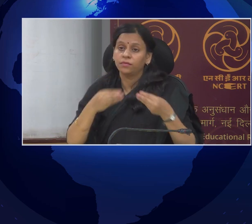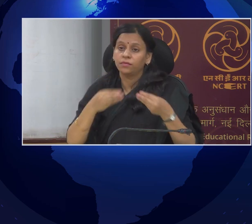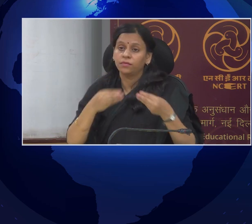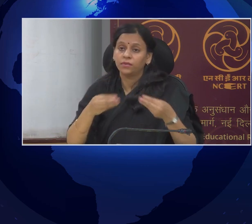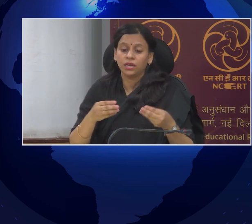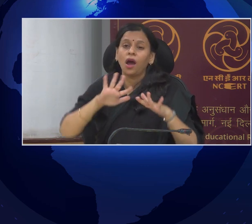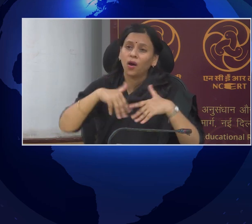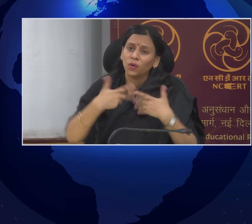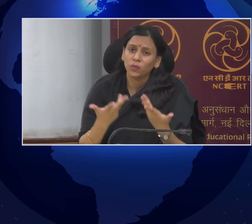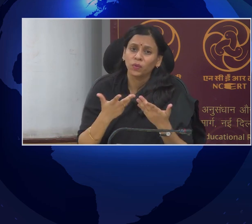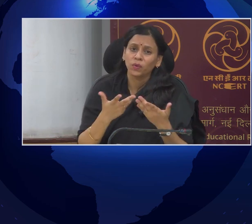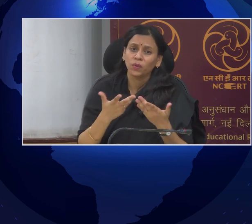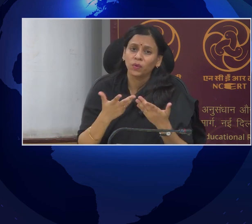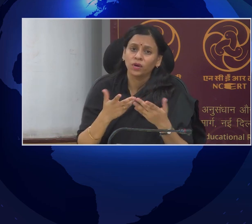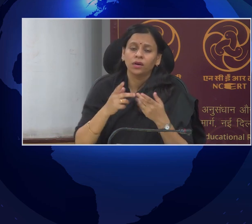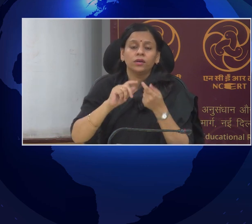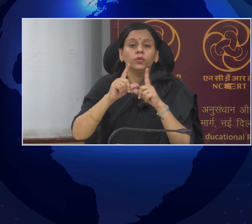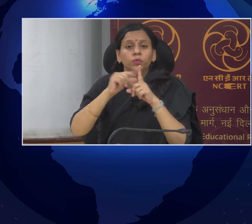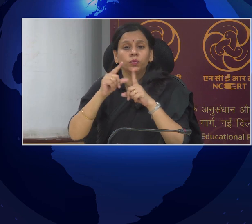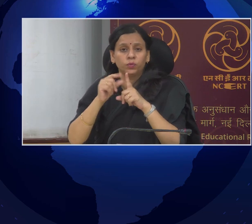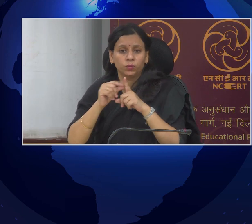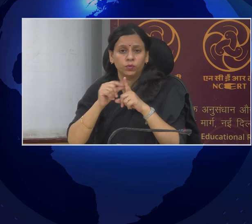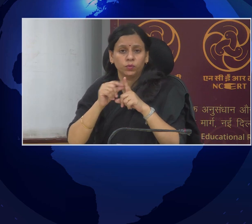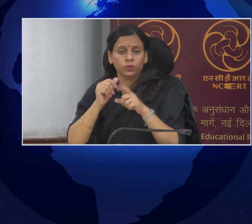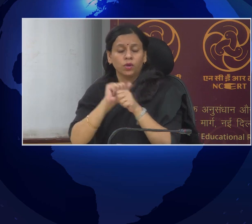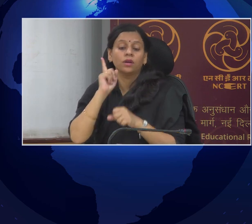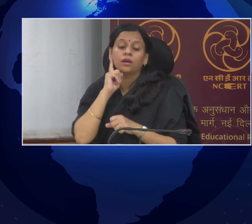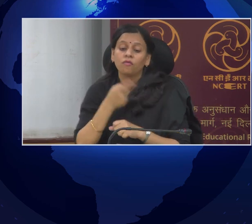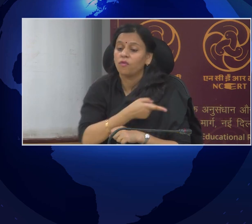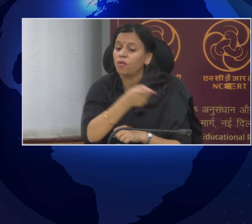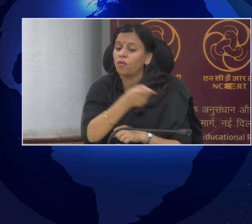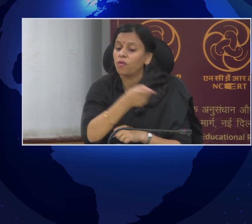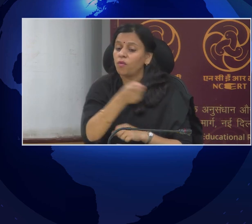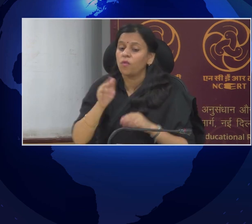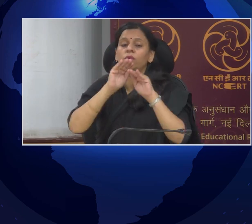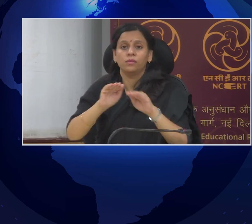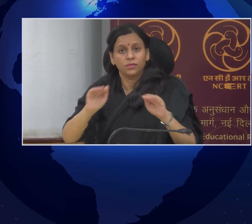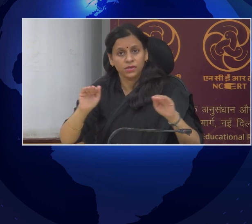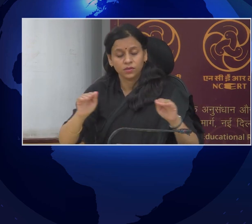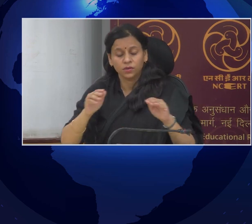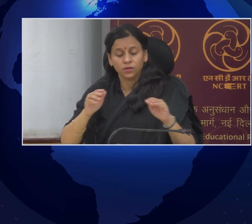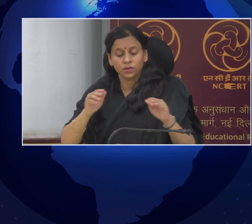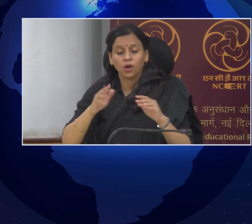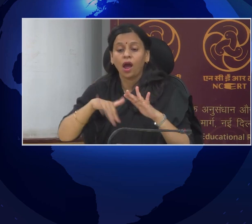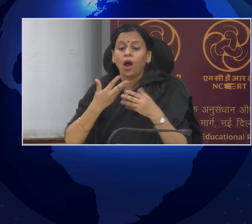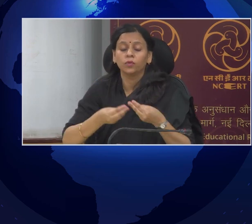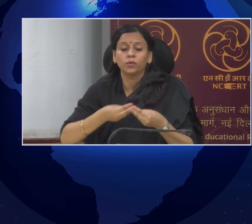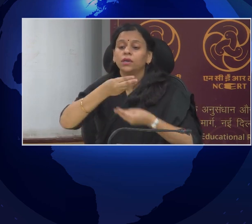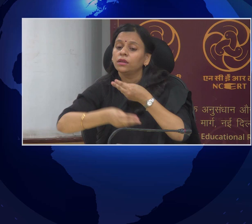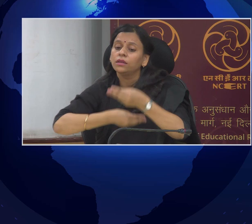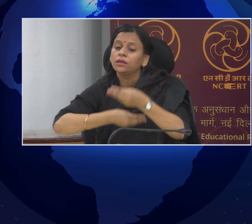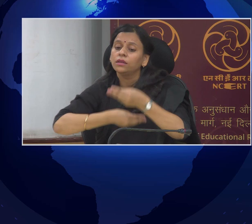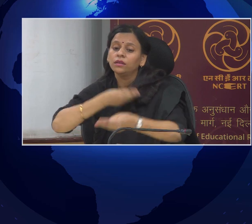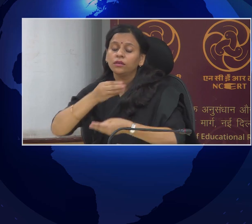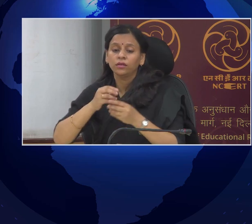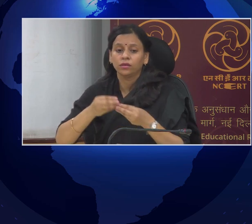को किस तरह से हम ट्रांजेक्ट करें, जो श्रवण बाधित जो हमारे जो छात्र और छात्राएं हैं उन तक हम किस तरह से उस लर्निंग